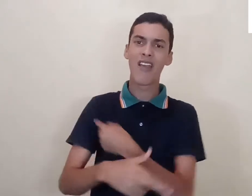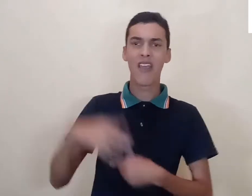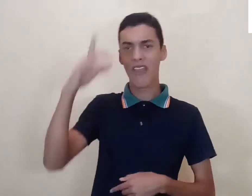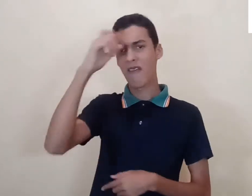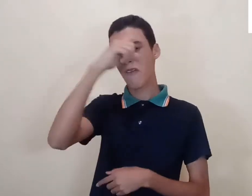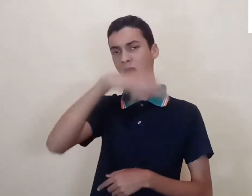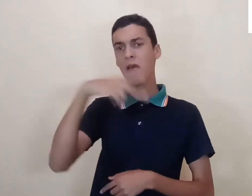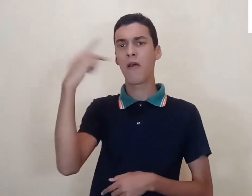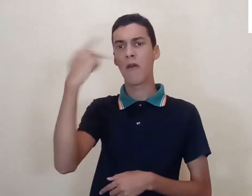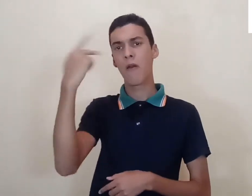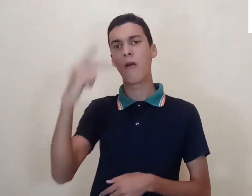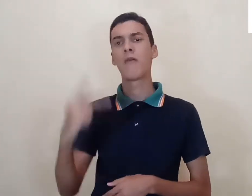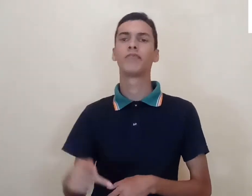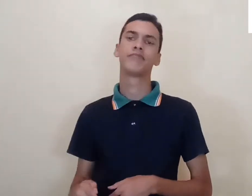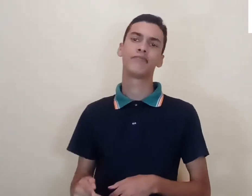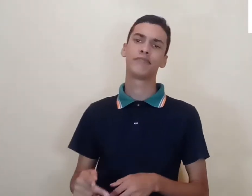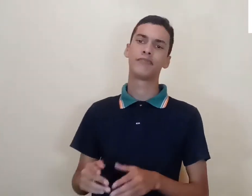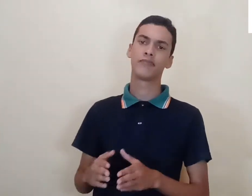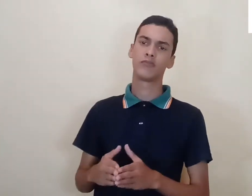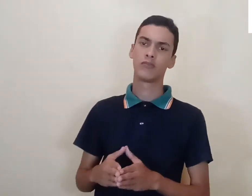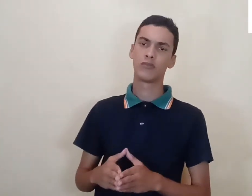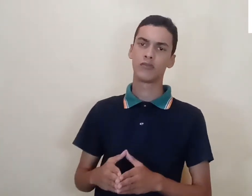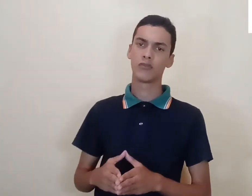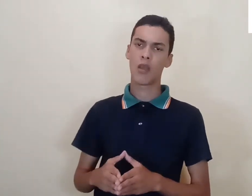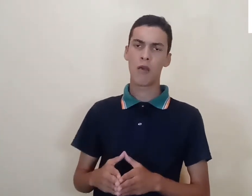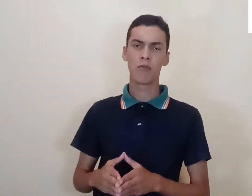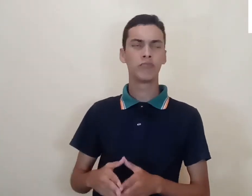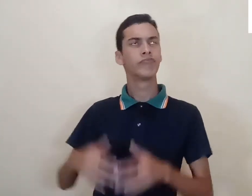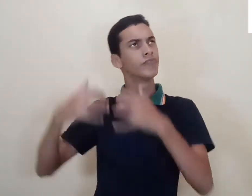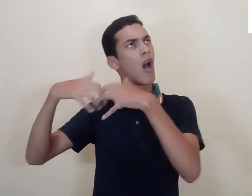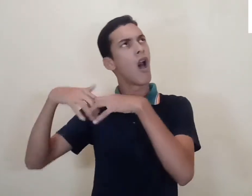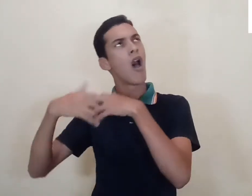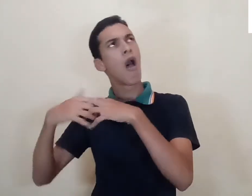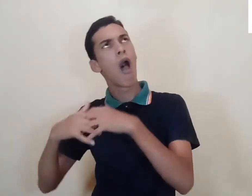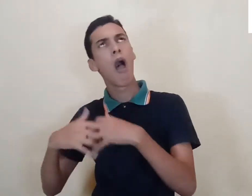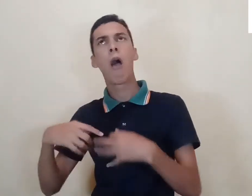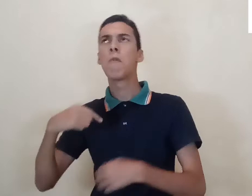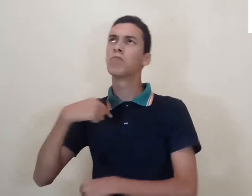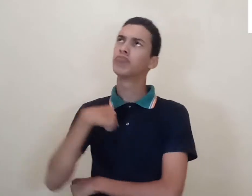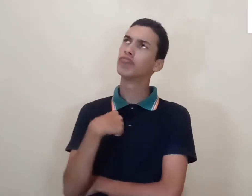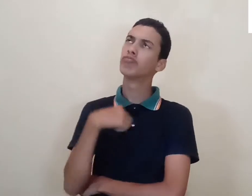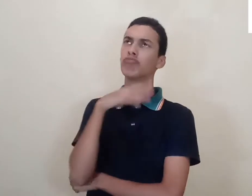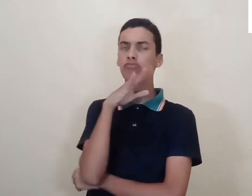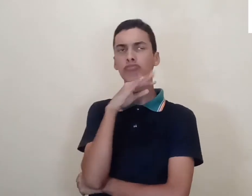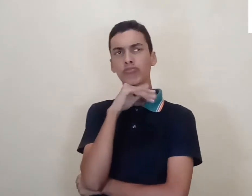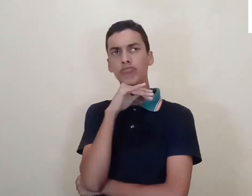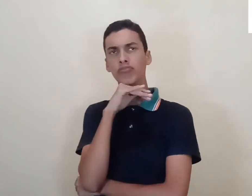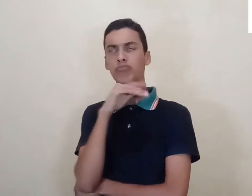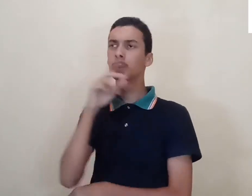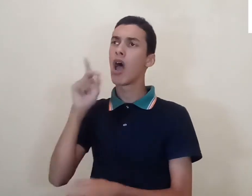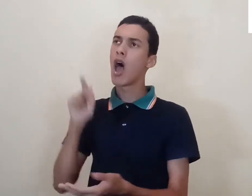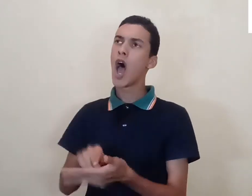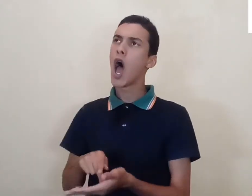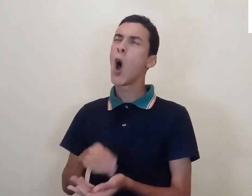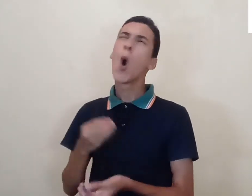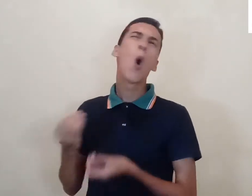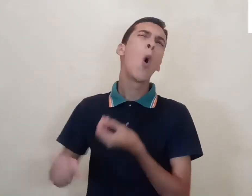seus objetivos e para conseguir vencer as suas próprias dificuldades. Cada um tem suas próprias dificuldades e você deve